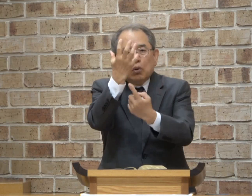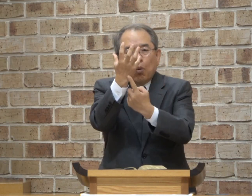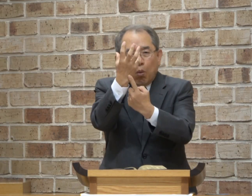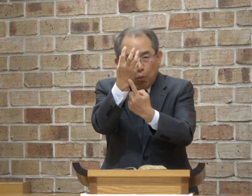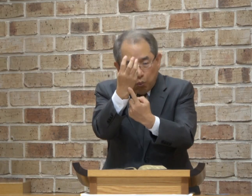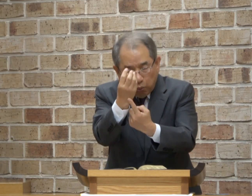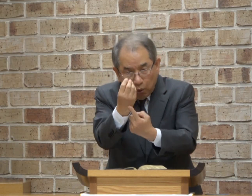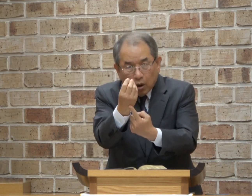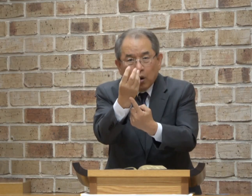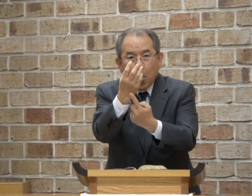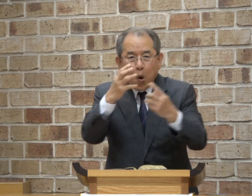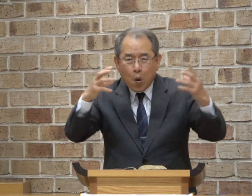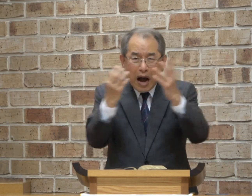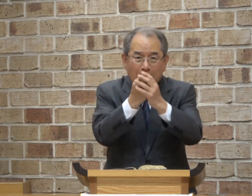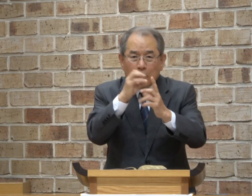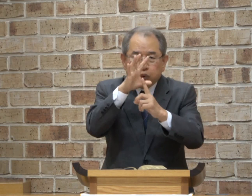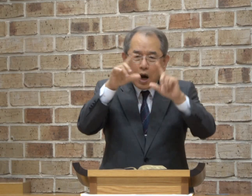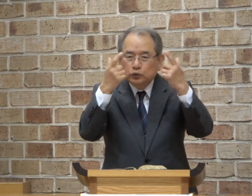성령을 소멸하지 말며